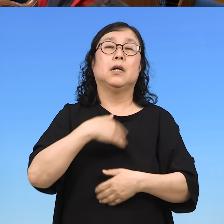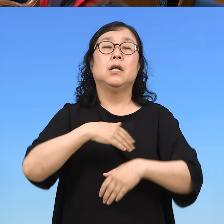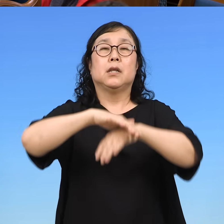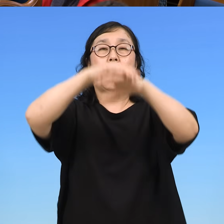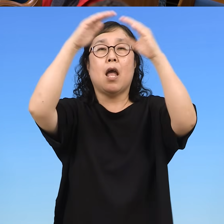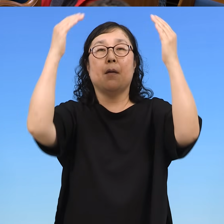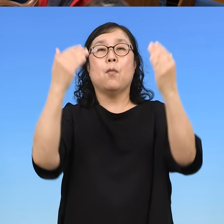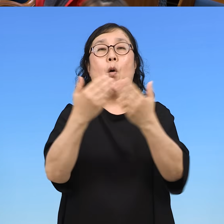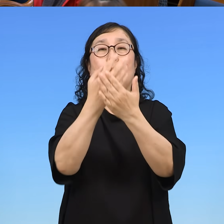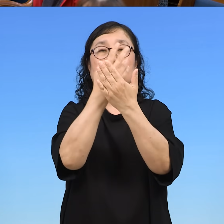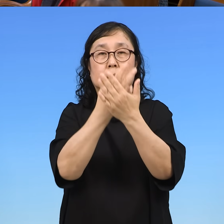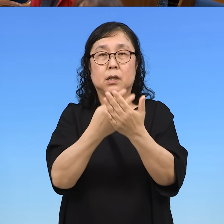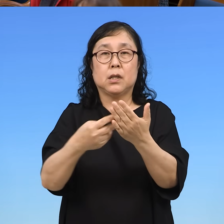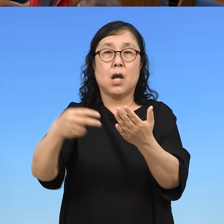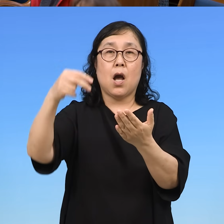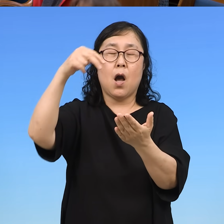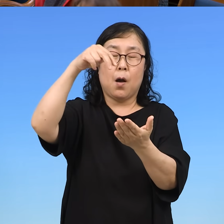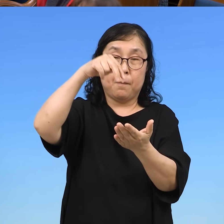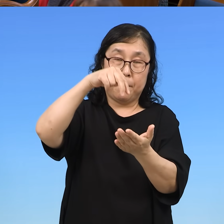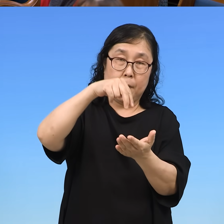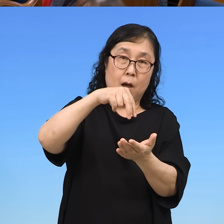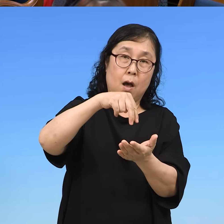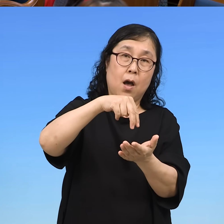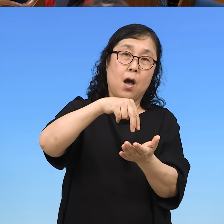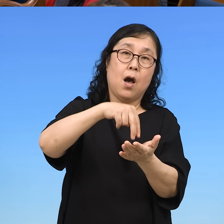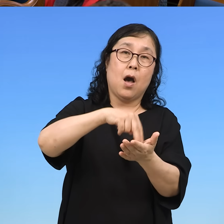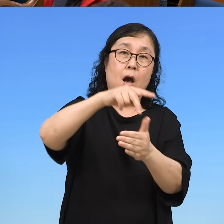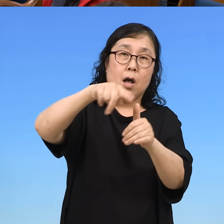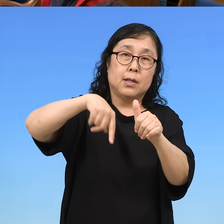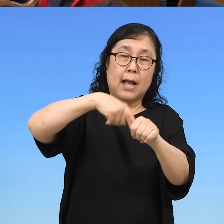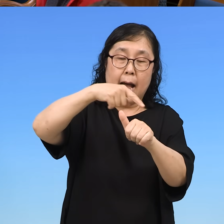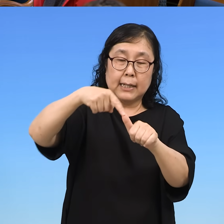내 모든 형편 아시는 주님,